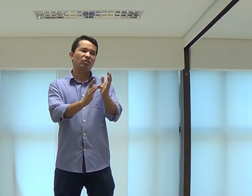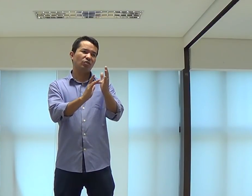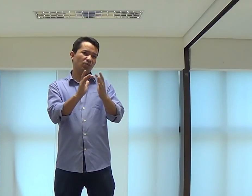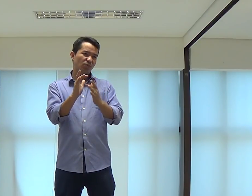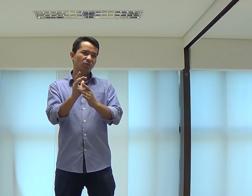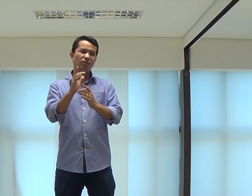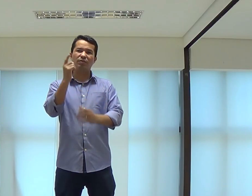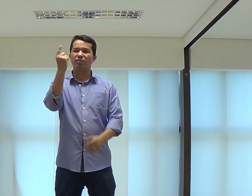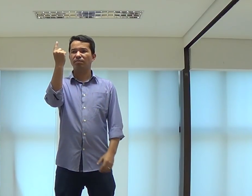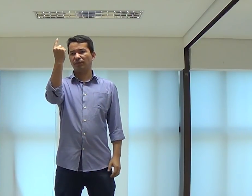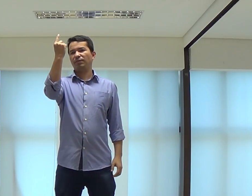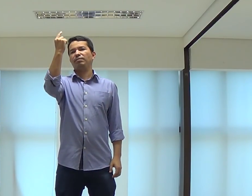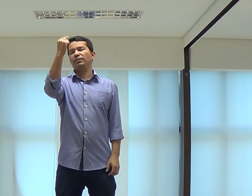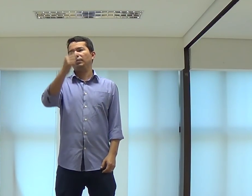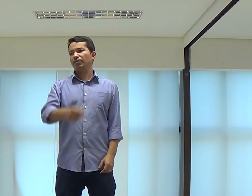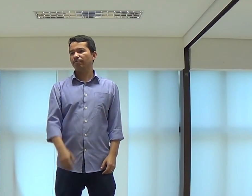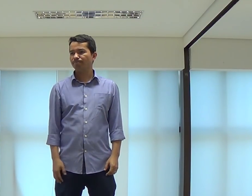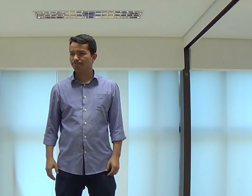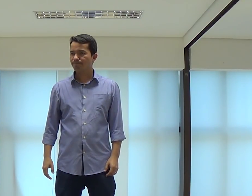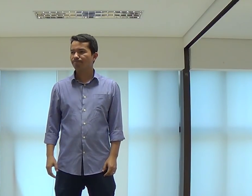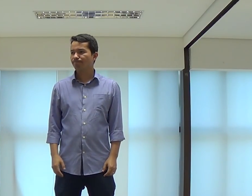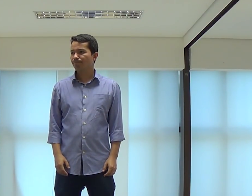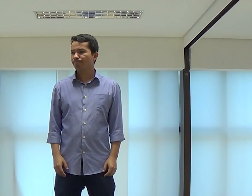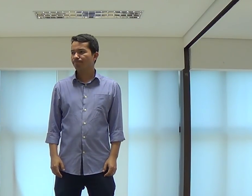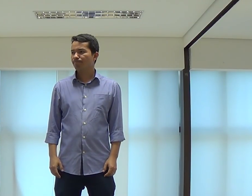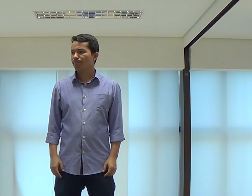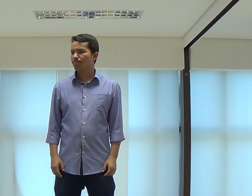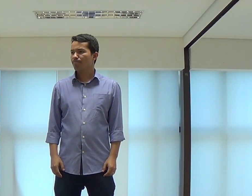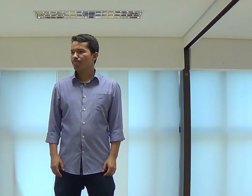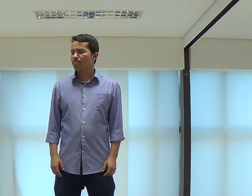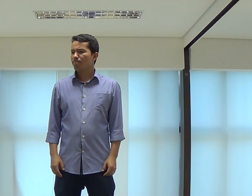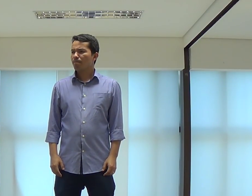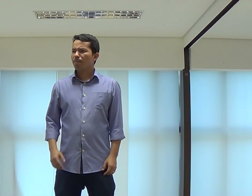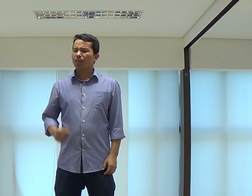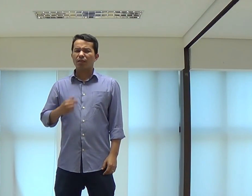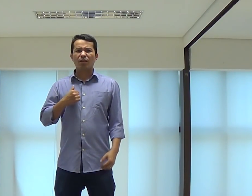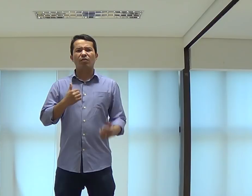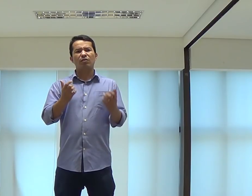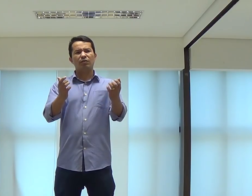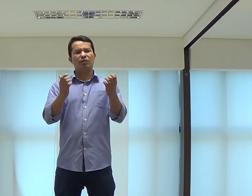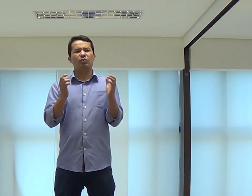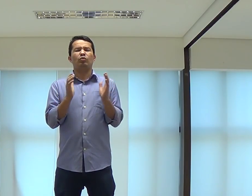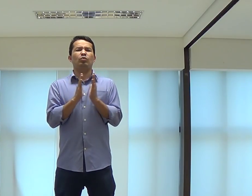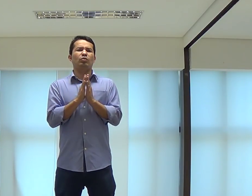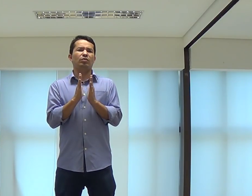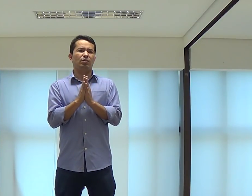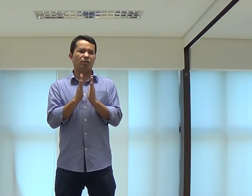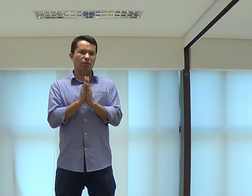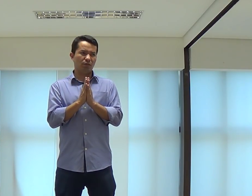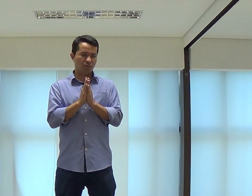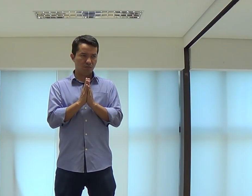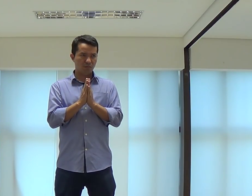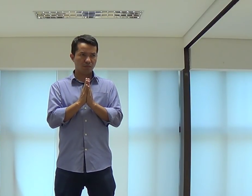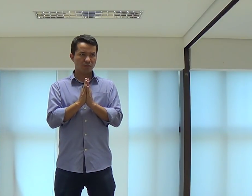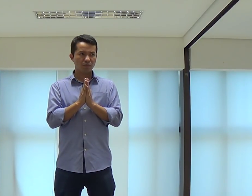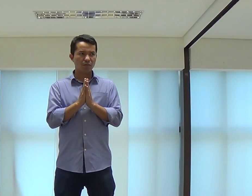E se esquecer de Jesus, não pode, ele é o primeiro. Então, eu queria estar orando com você.